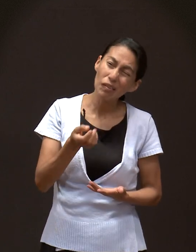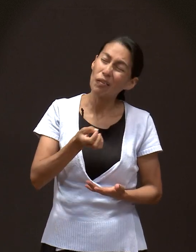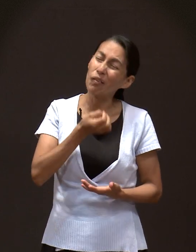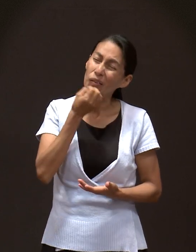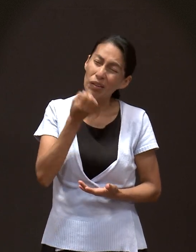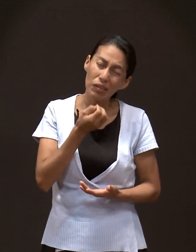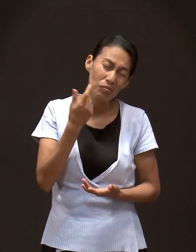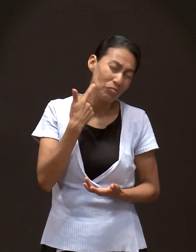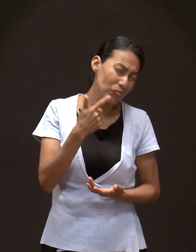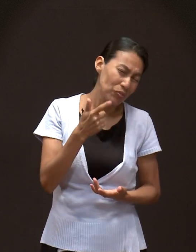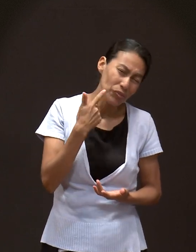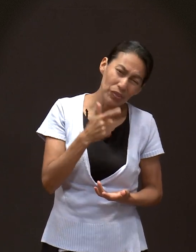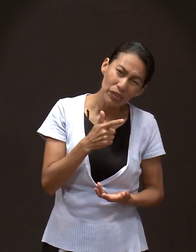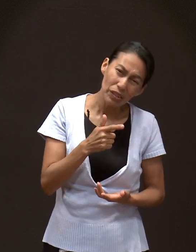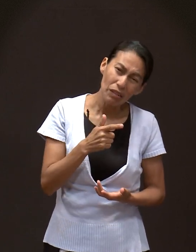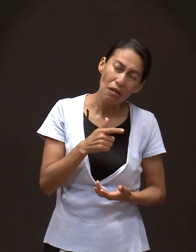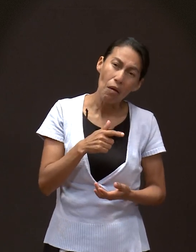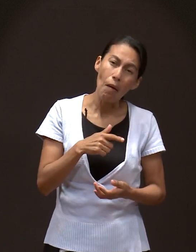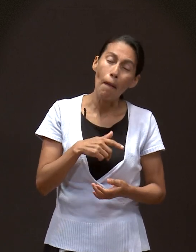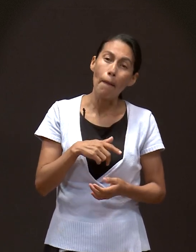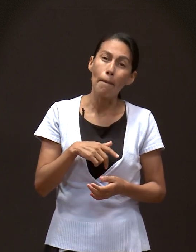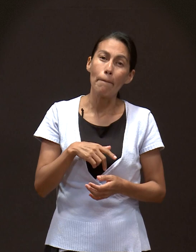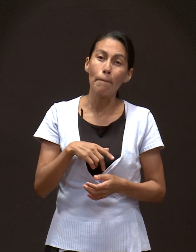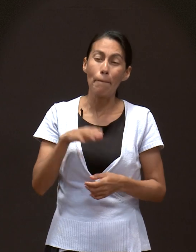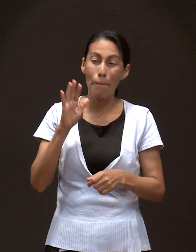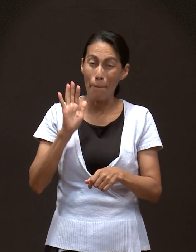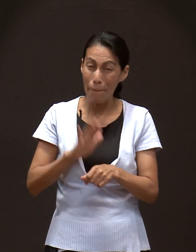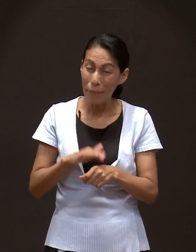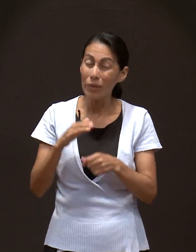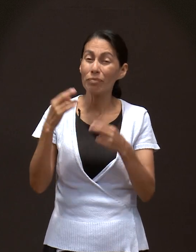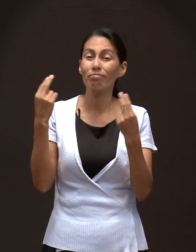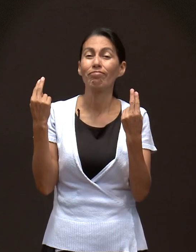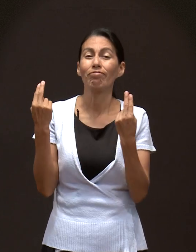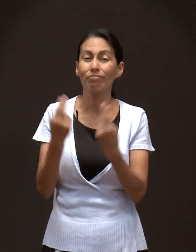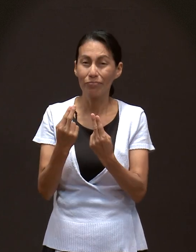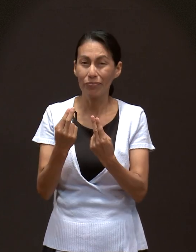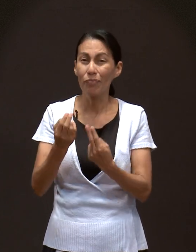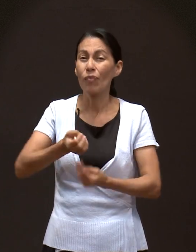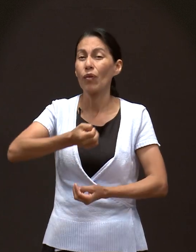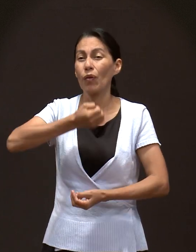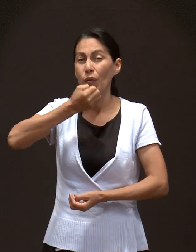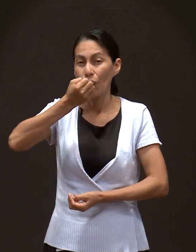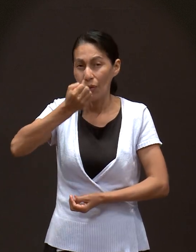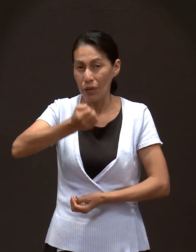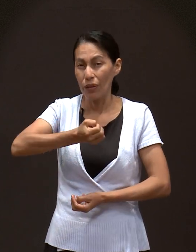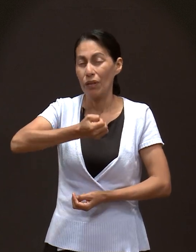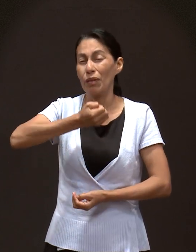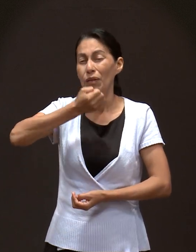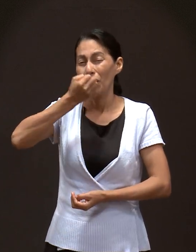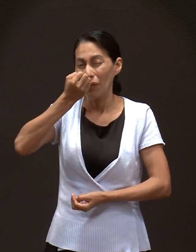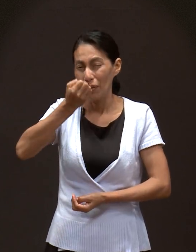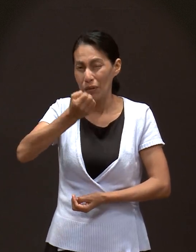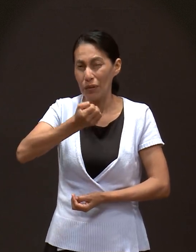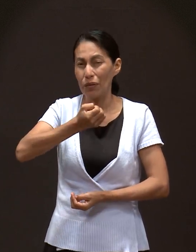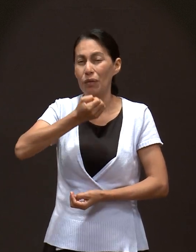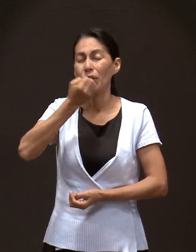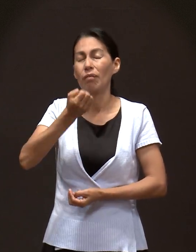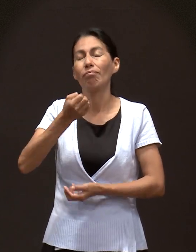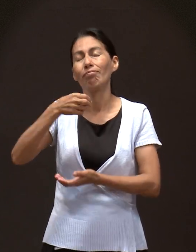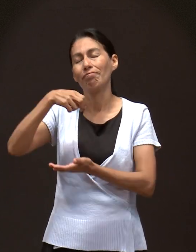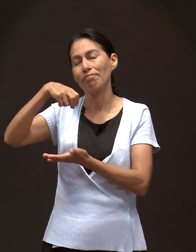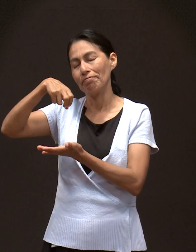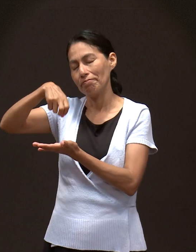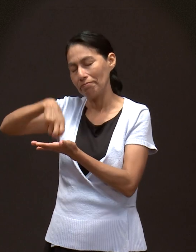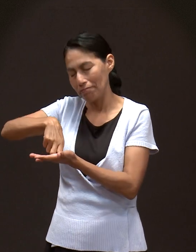ganas a veces, en la manera en que yo lo pienso, entre menos ganas a veces tenemos de levantarnos, es donde más necesitamos